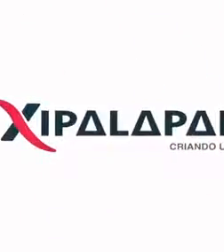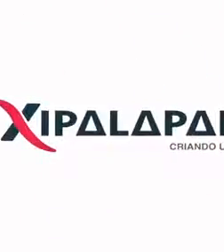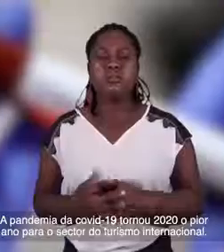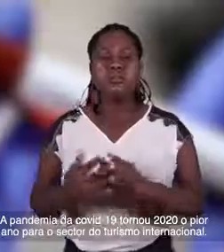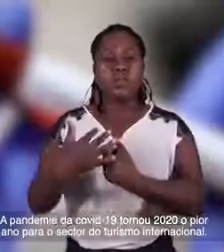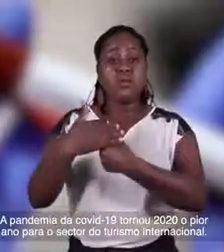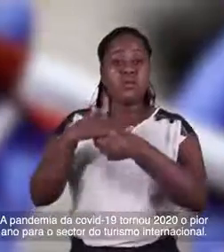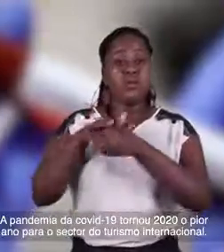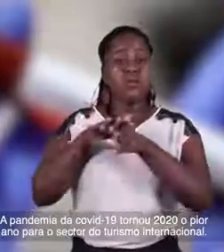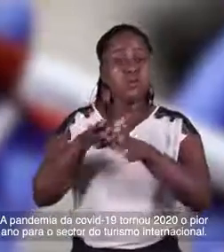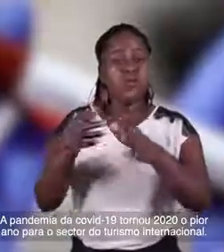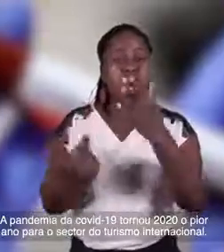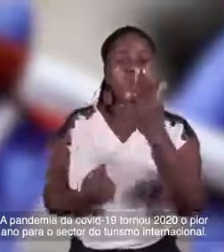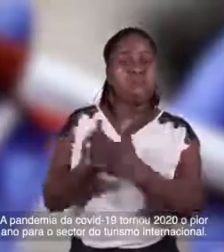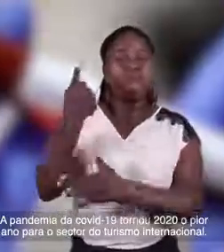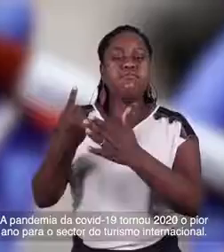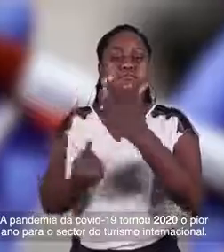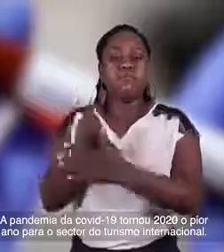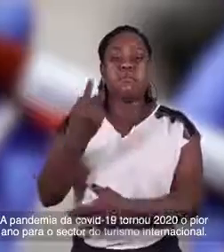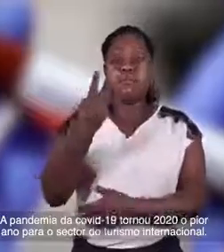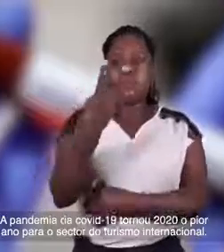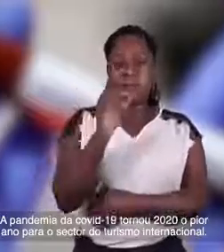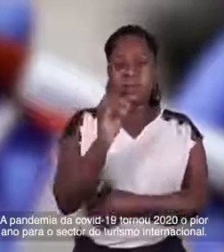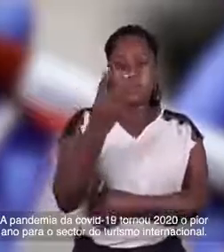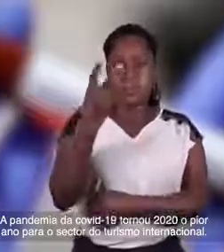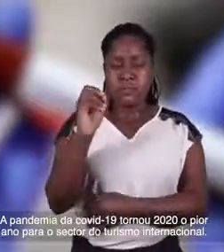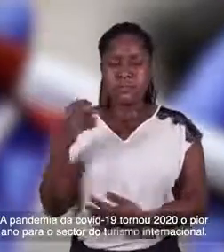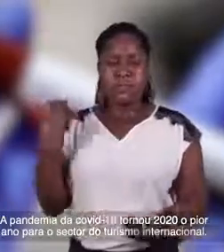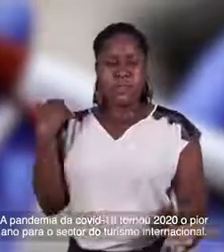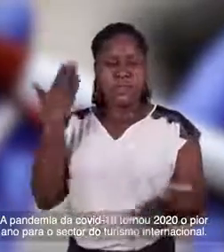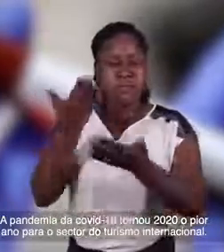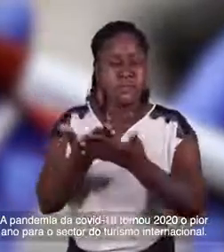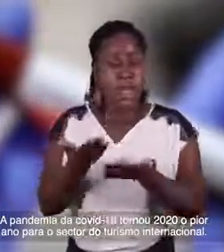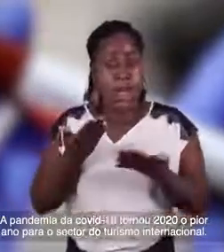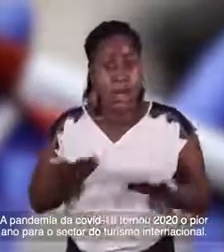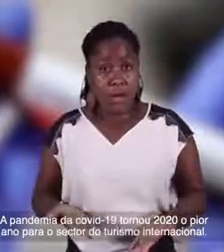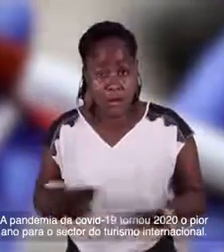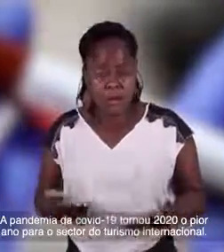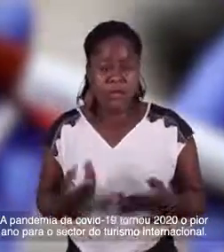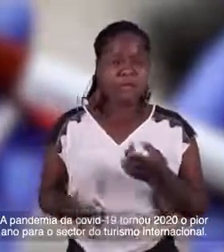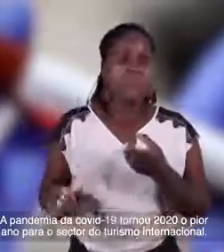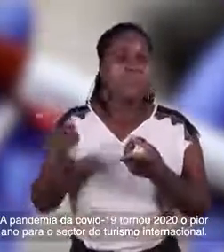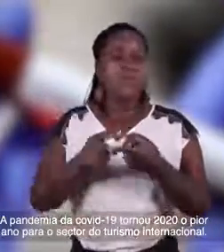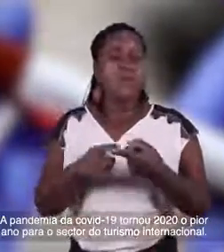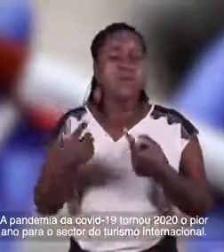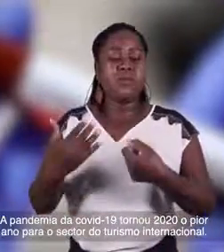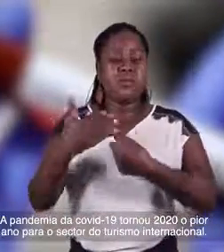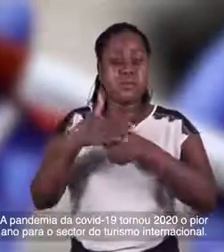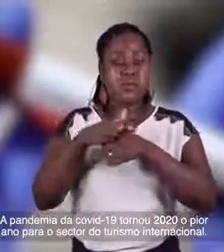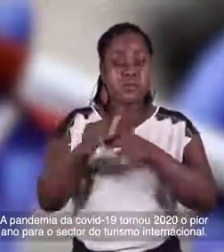A pandemia da Covid-19 tornou 2020 o pior ano para o